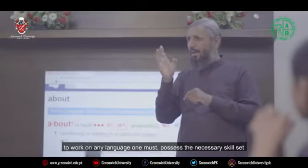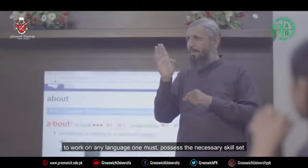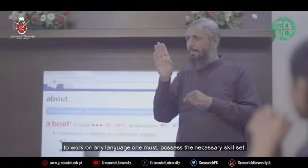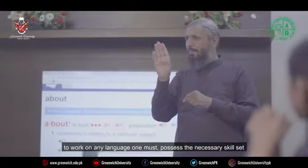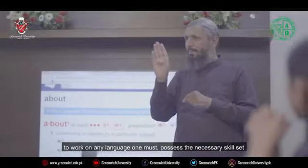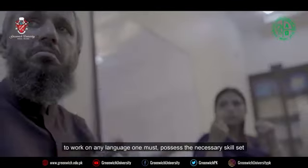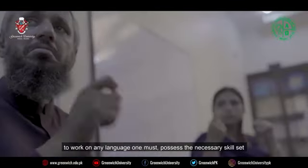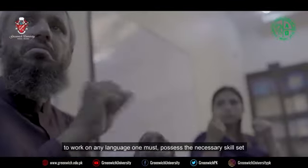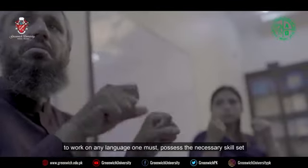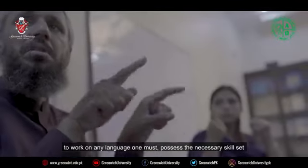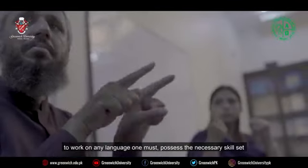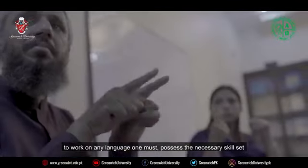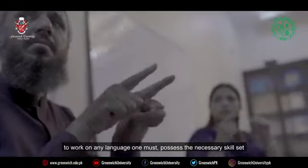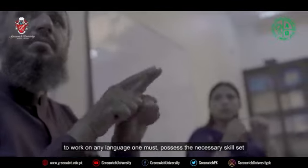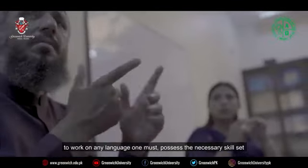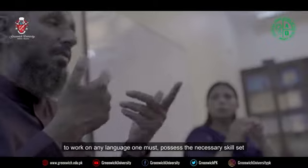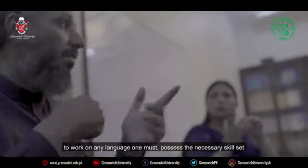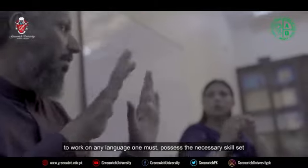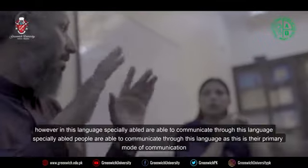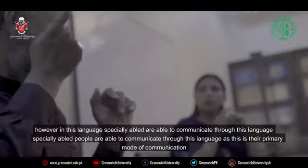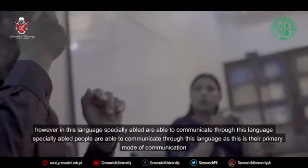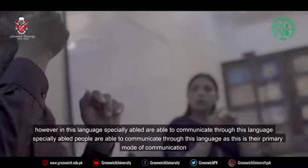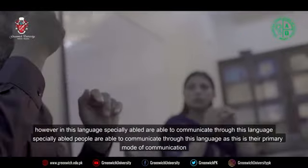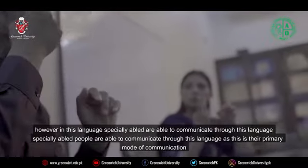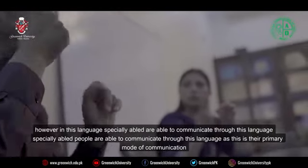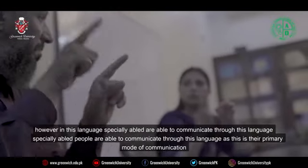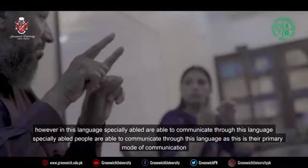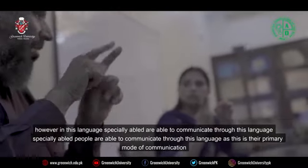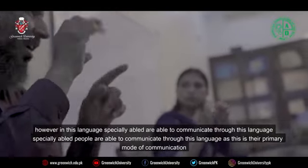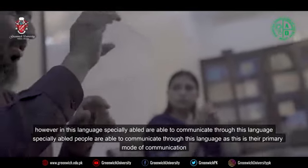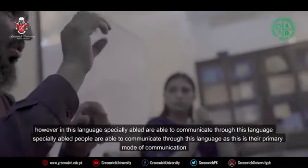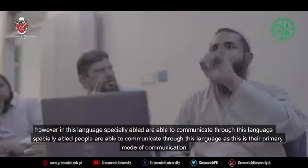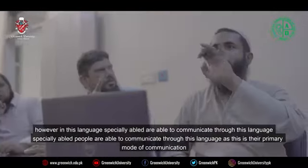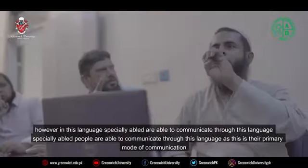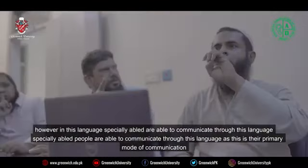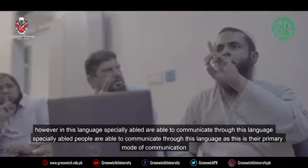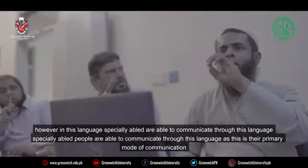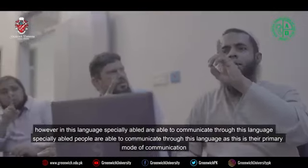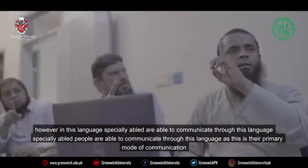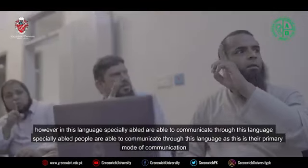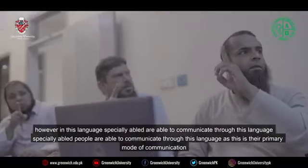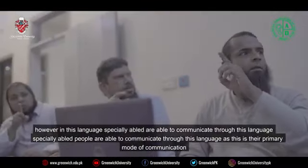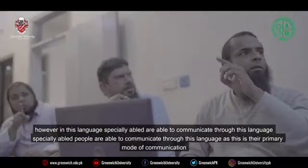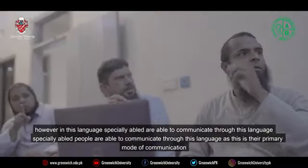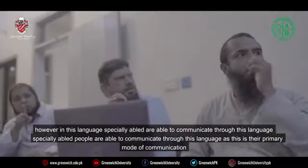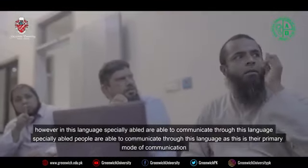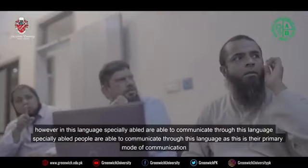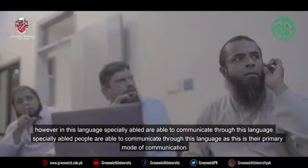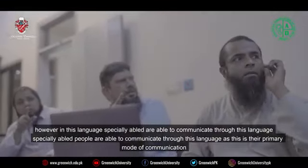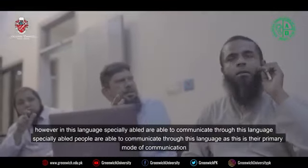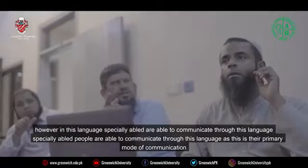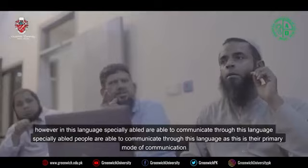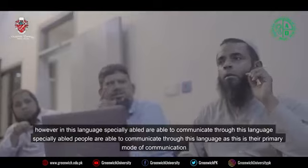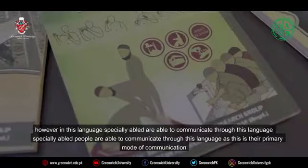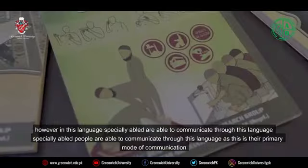पर महारत होना बहुत ज़रूरी होता है, और समाज से महरूम लोग इस ज़बान पर महारत रखते हैं क्योंकि ये उनकी मादरी ज़ुबान